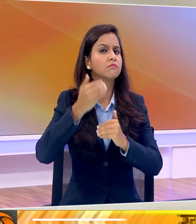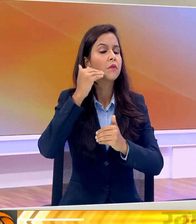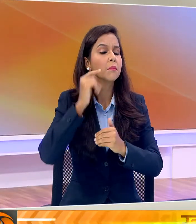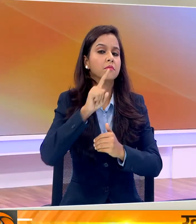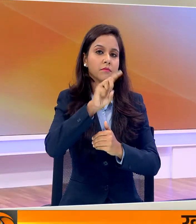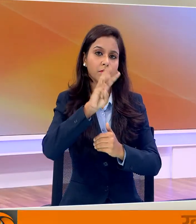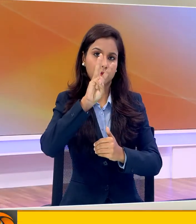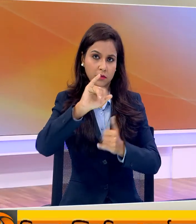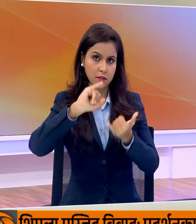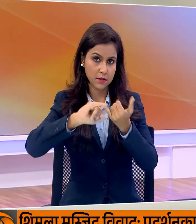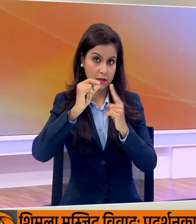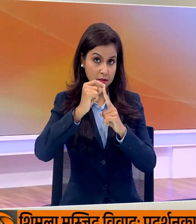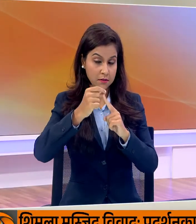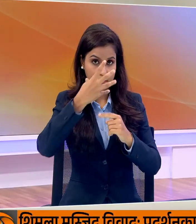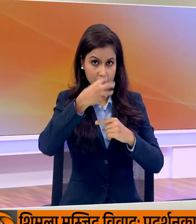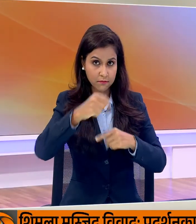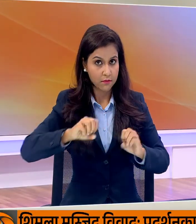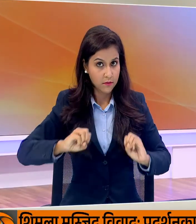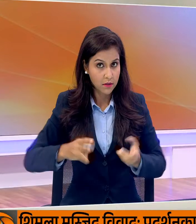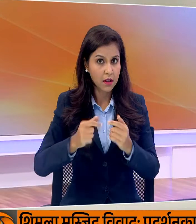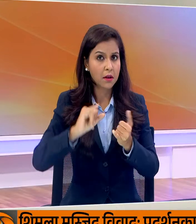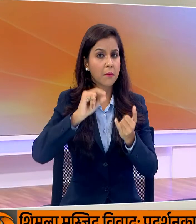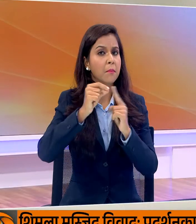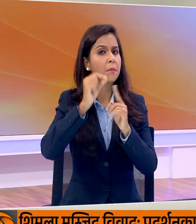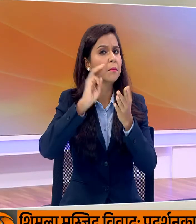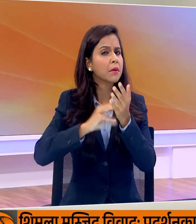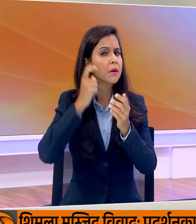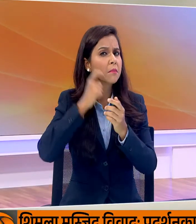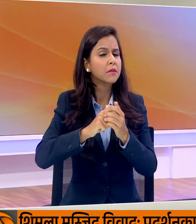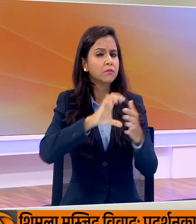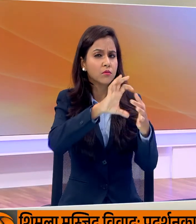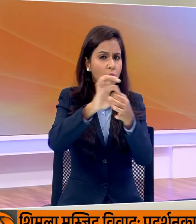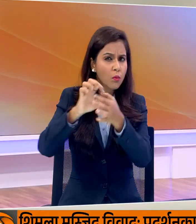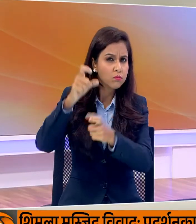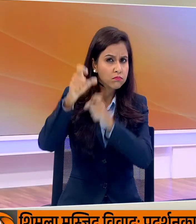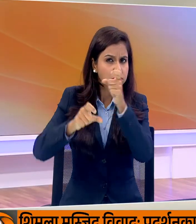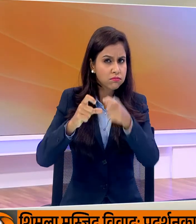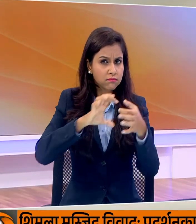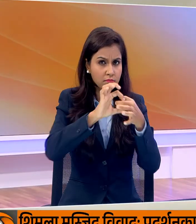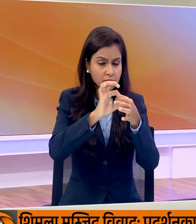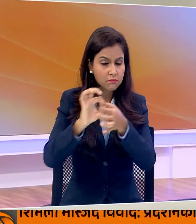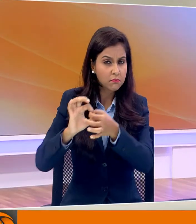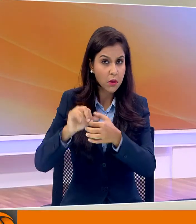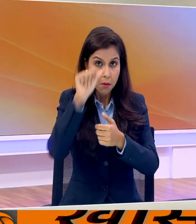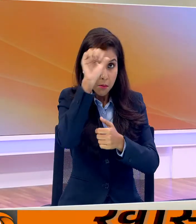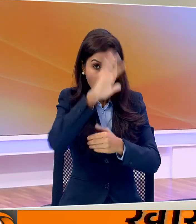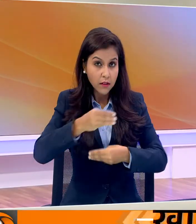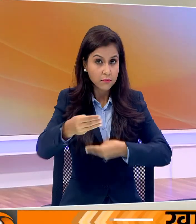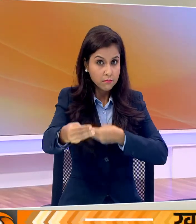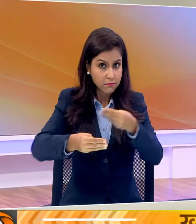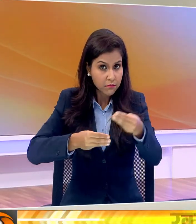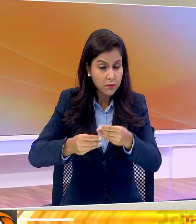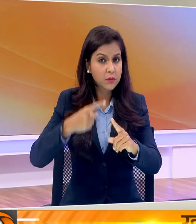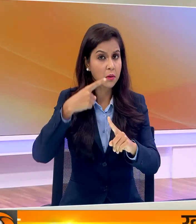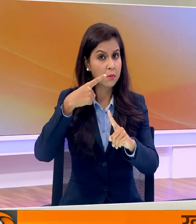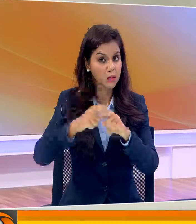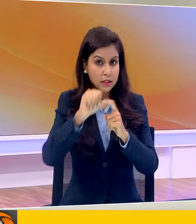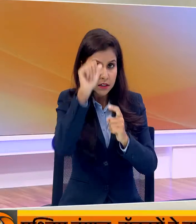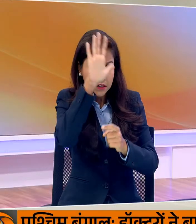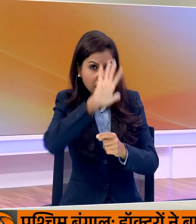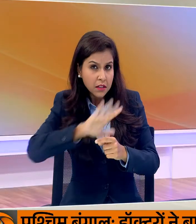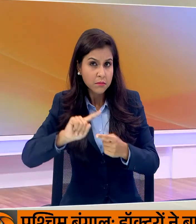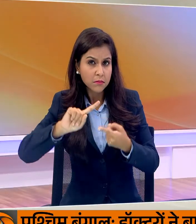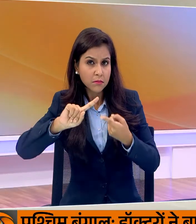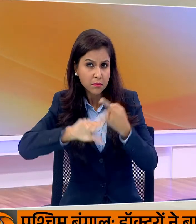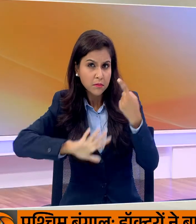रहेगा। प्रधानमंत्री ने सेमीकंडक्टर उद्योग से जुड़े लोगों से भारत में निवेश करने, देश में बनते